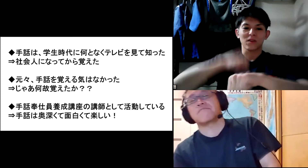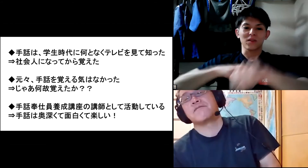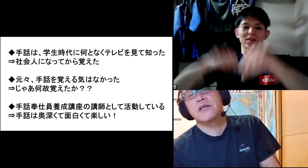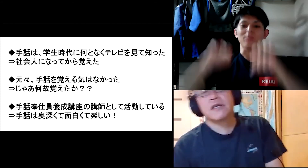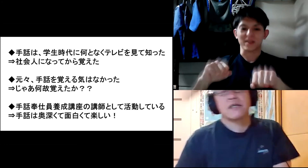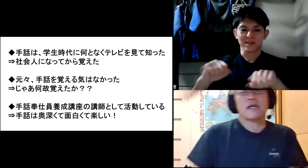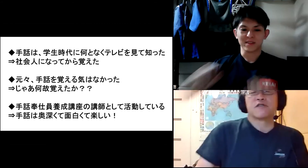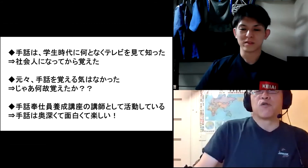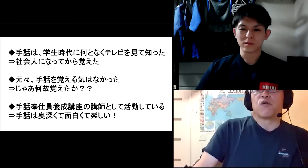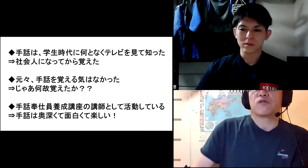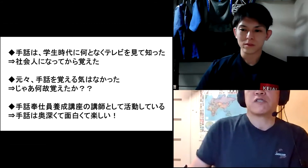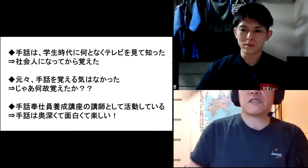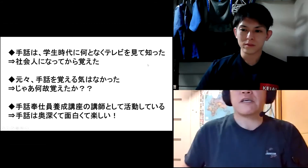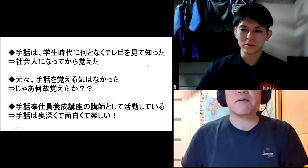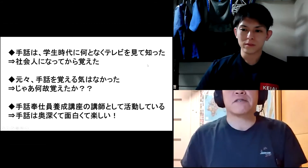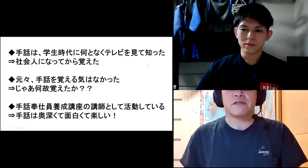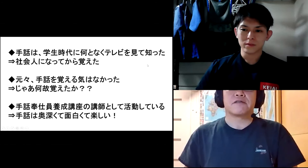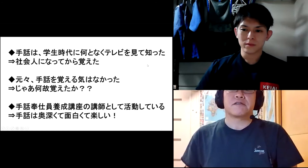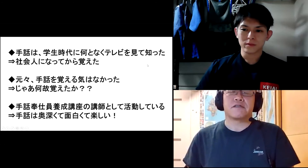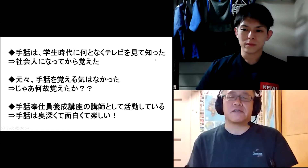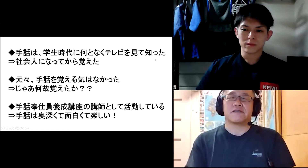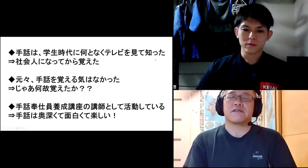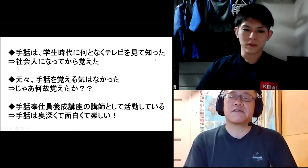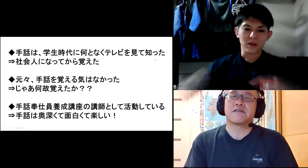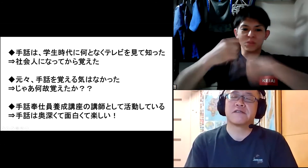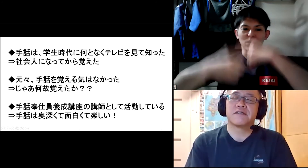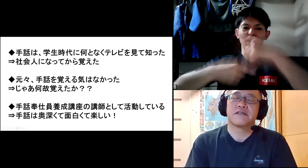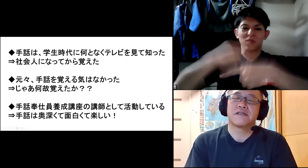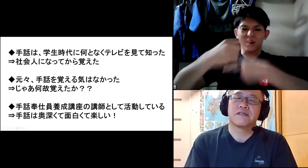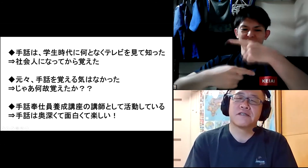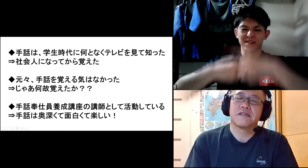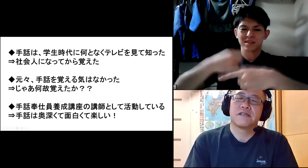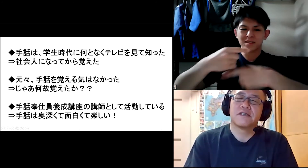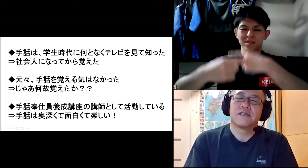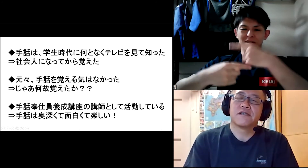講師として活動しています。